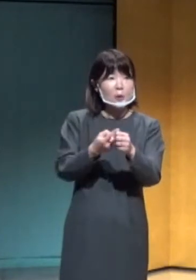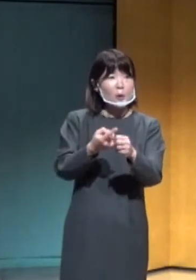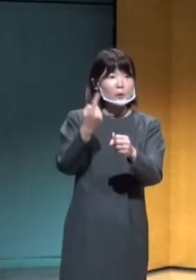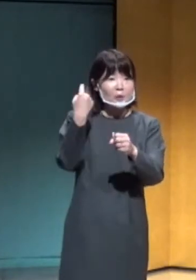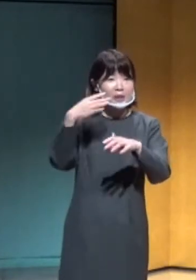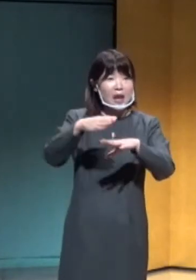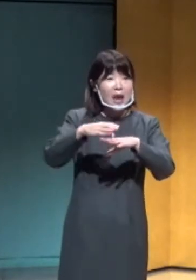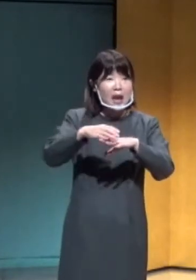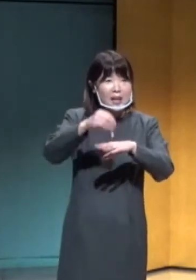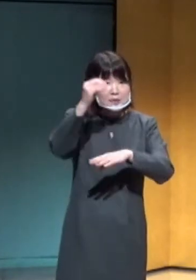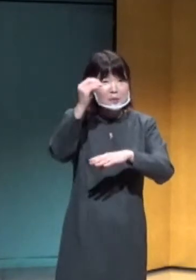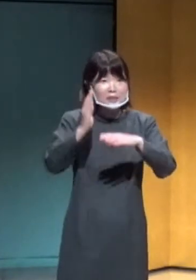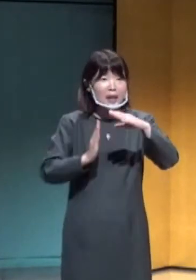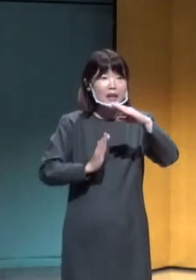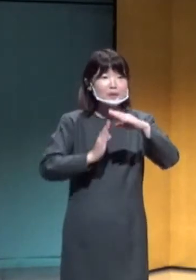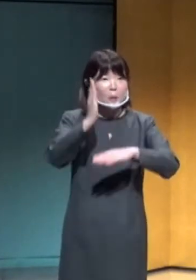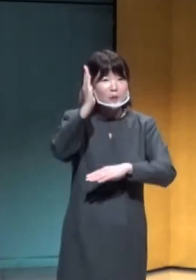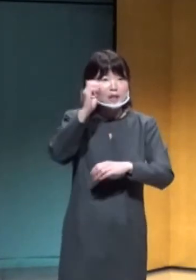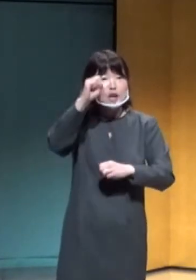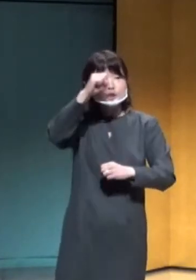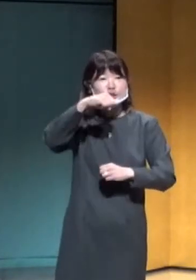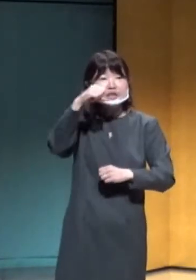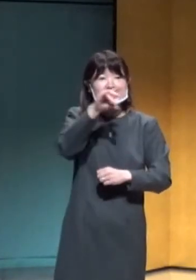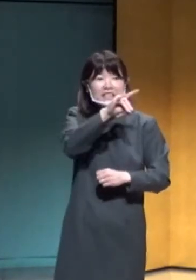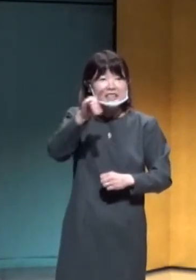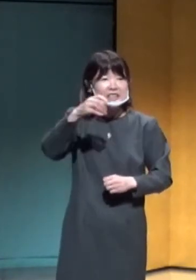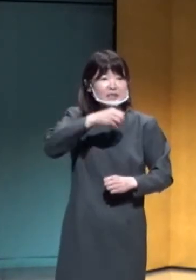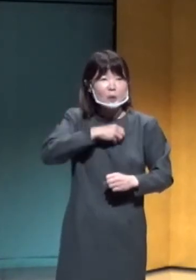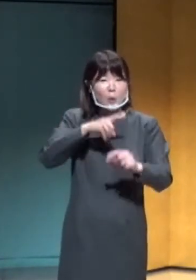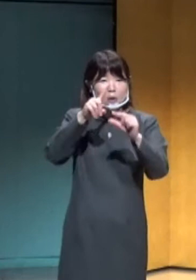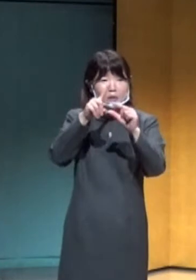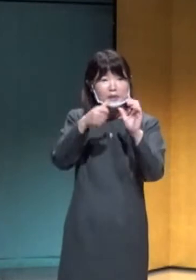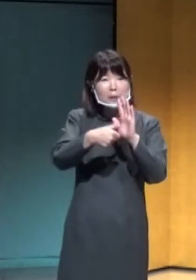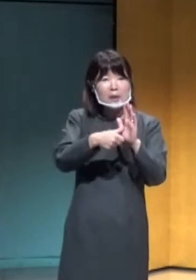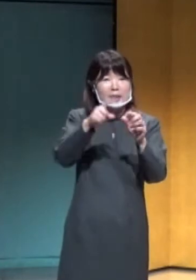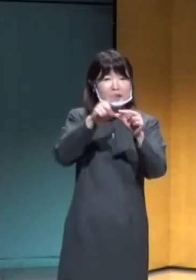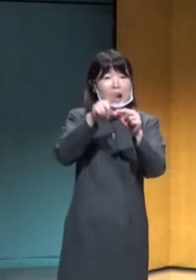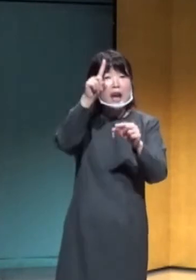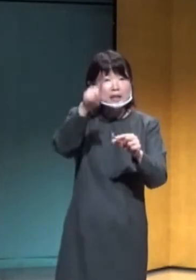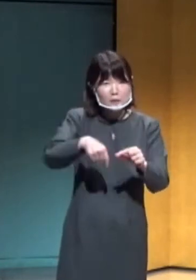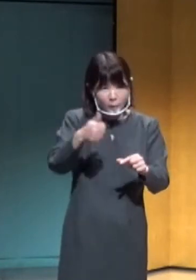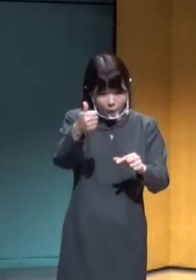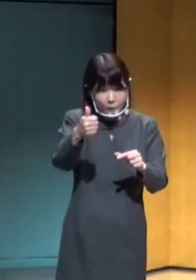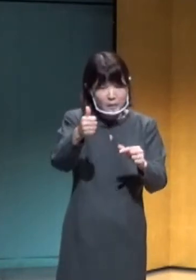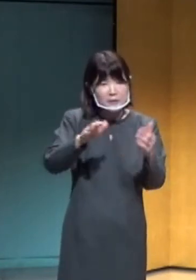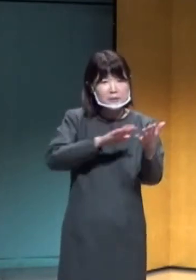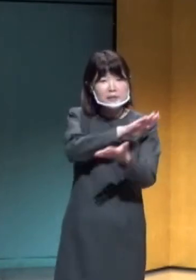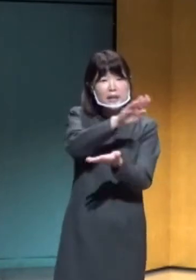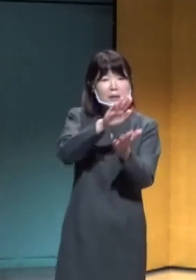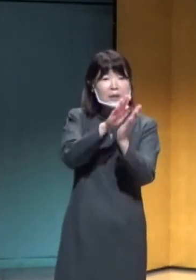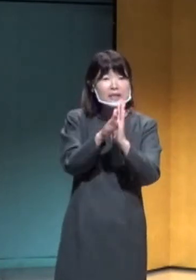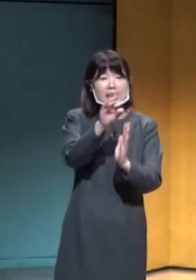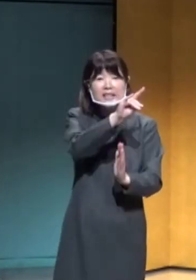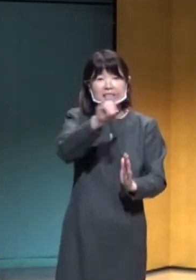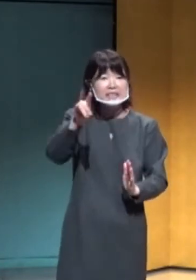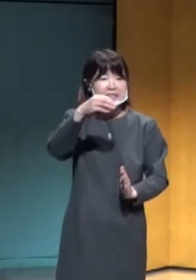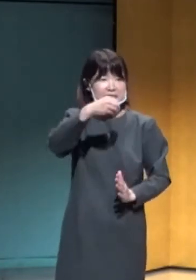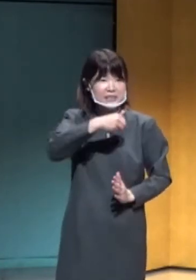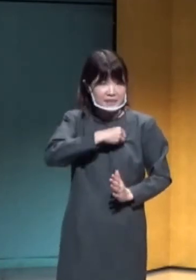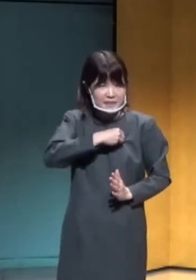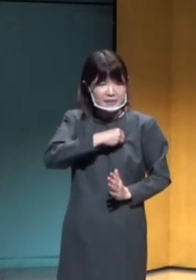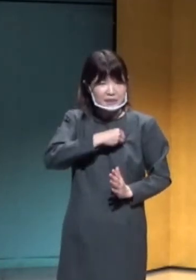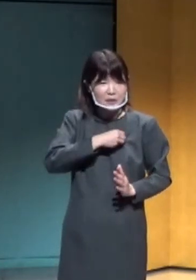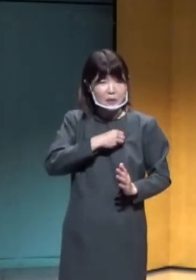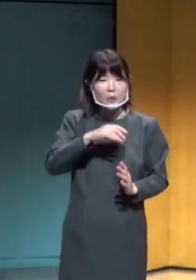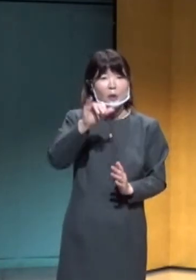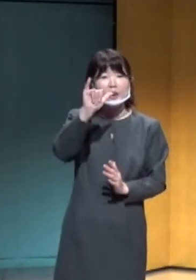選をいたしました衆議院議員の中野英幸様、そして埼玉県議会議員矢子